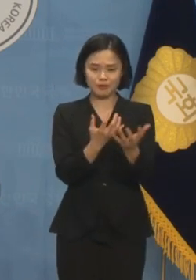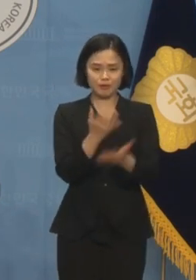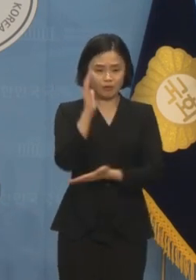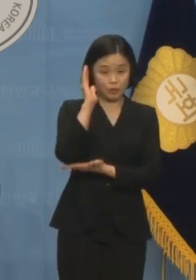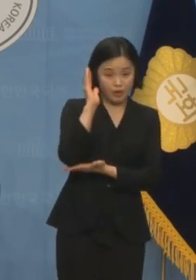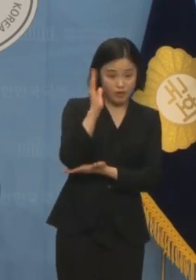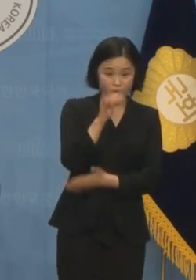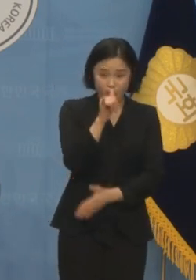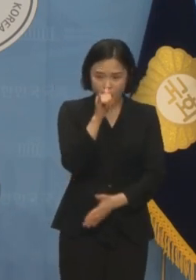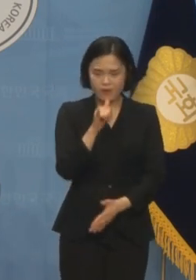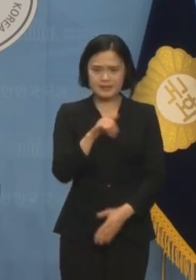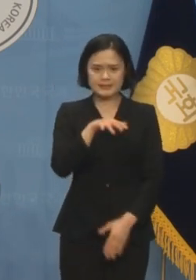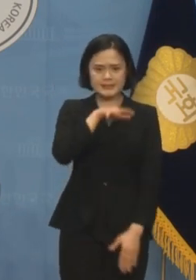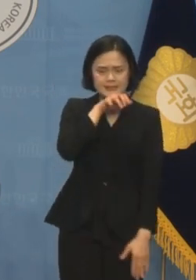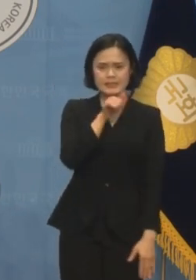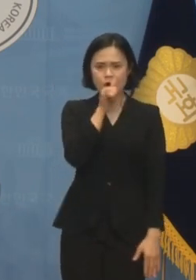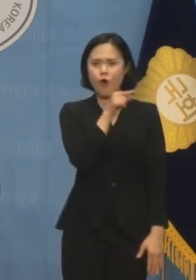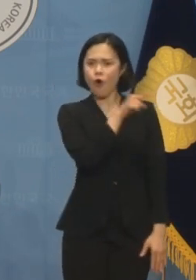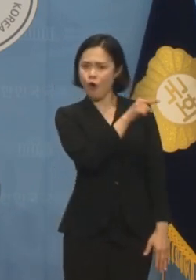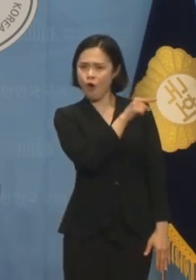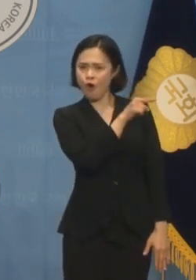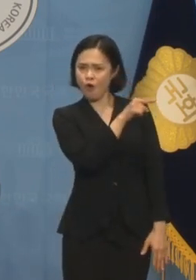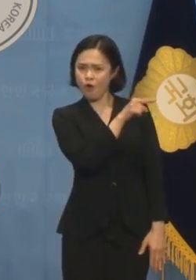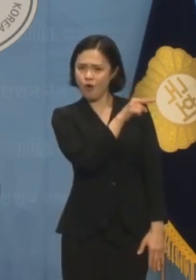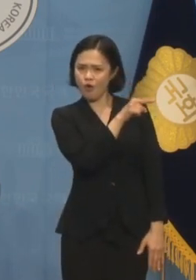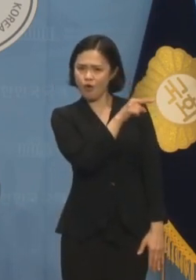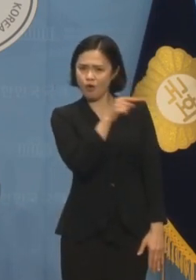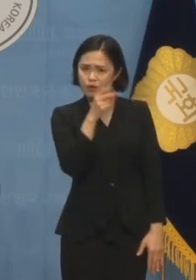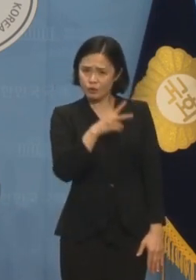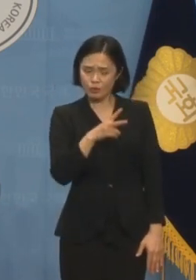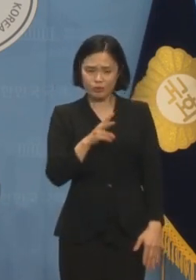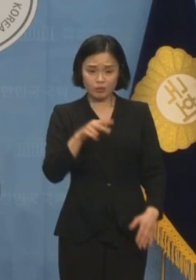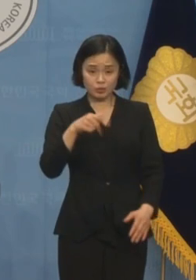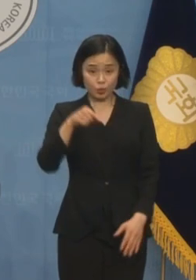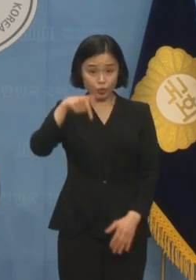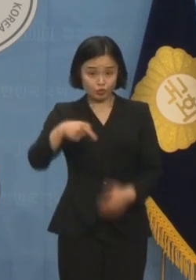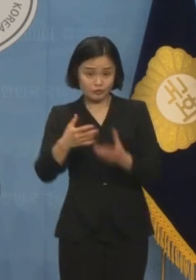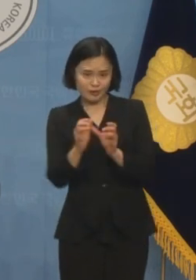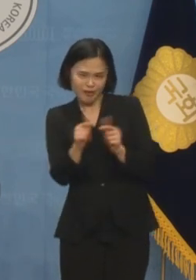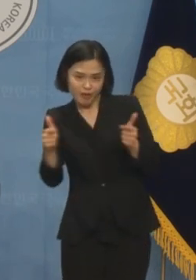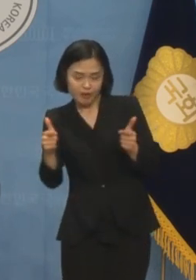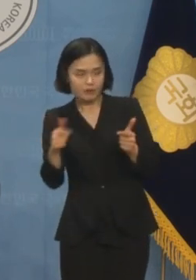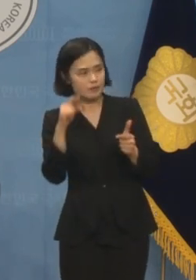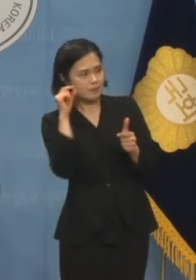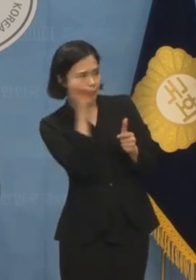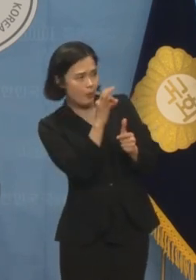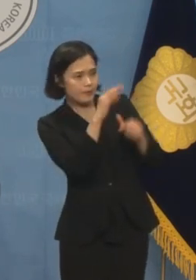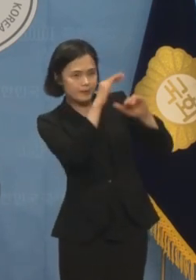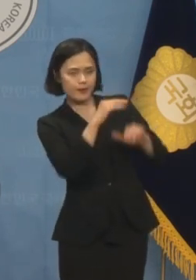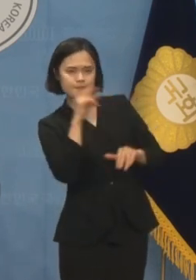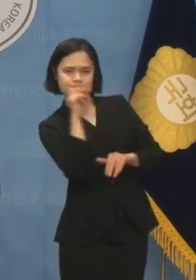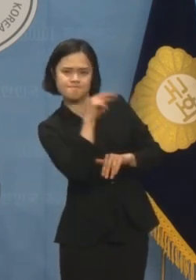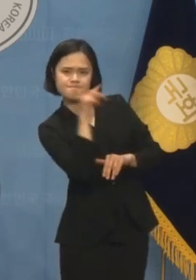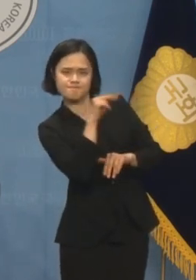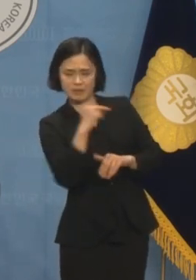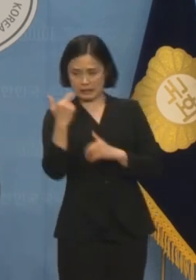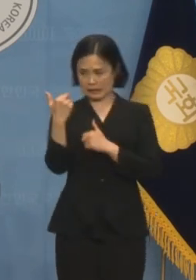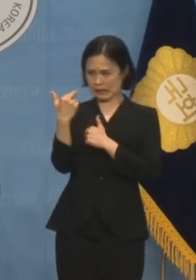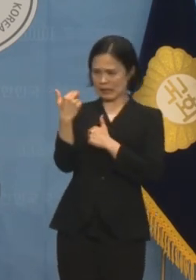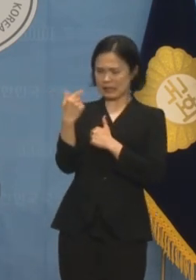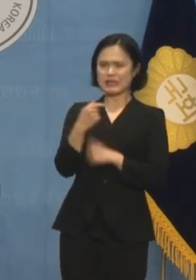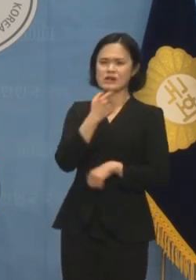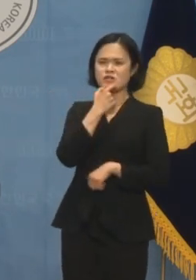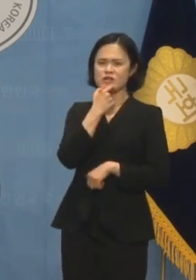조국혁신당을 비롯한 야당들, 여러 언론들의 서늘한 비판이 기다리고 있기 때문입니다. 비판받고